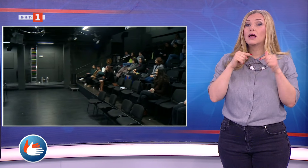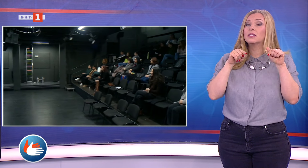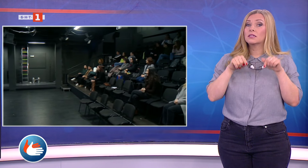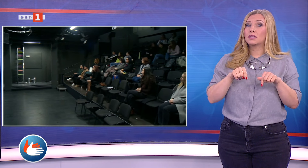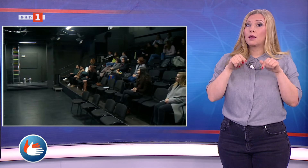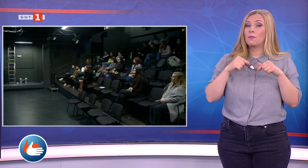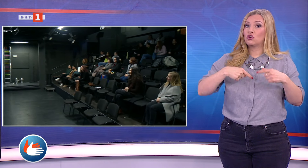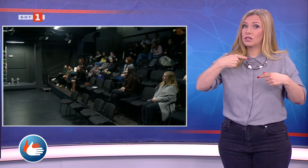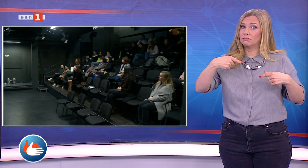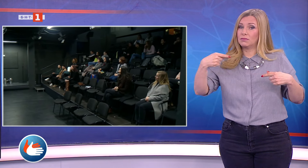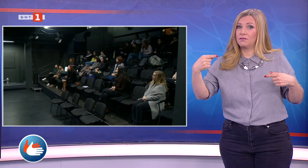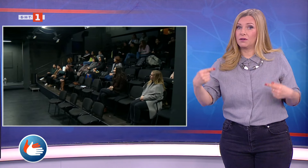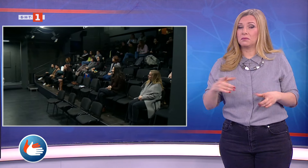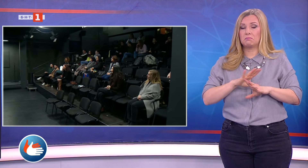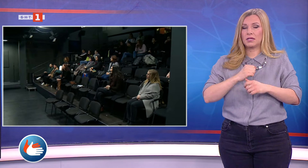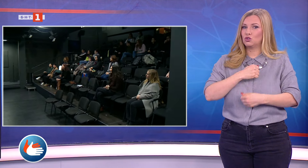върви без затруднения.